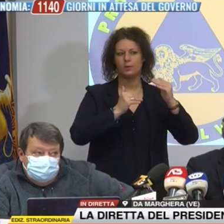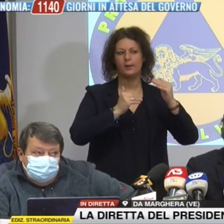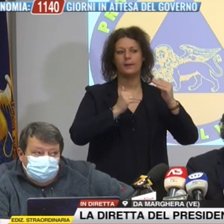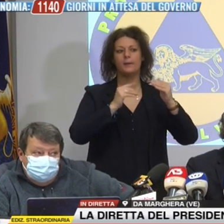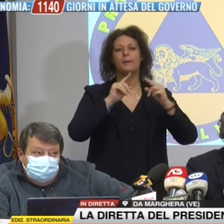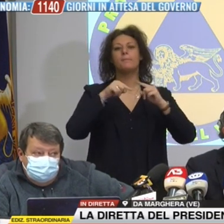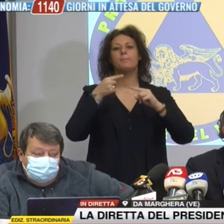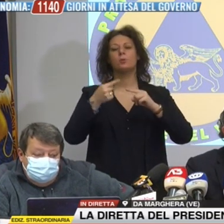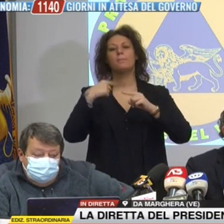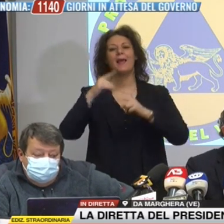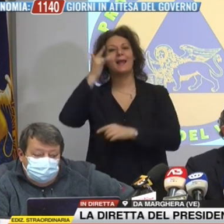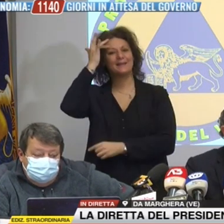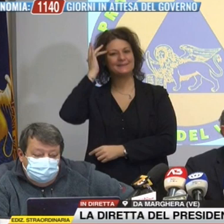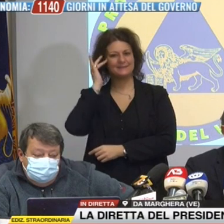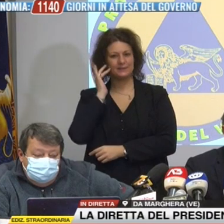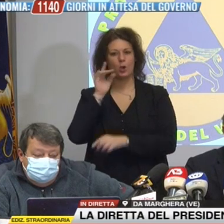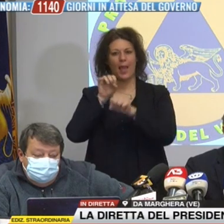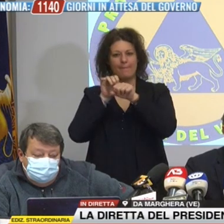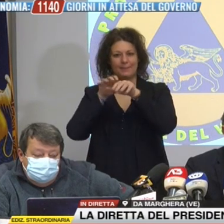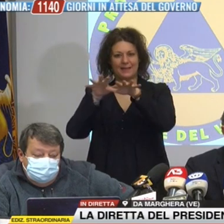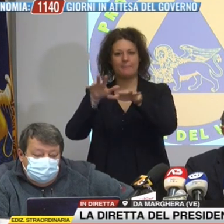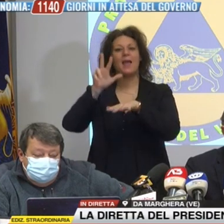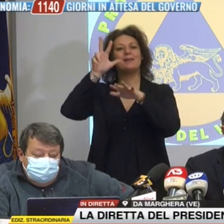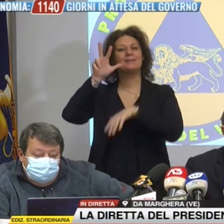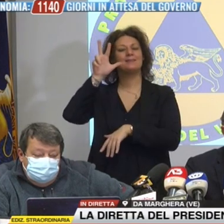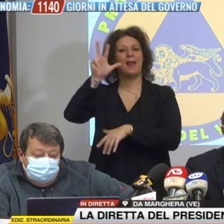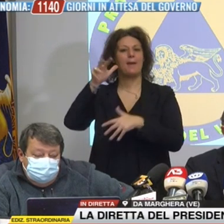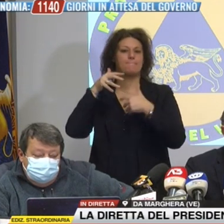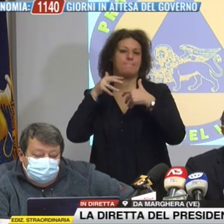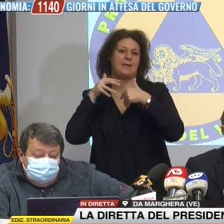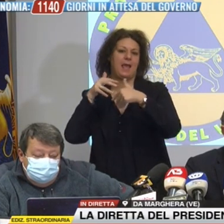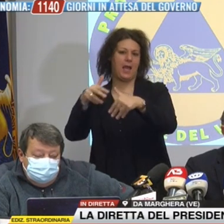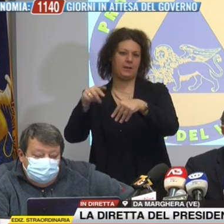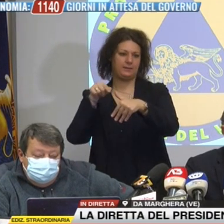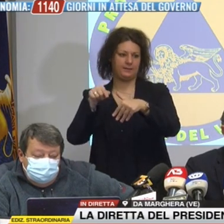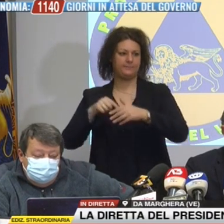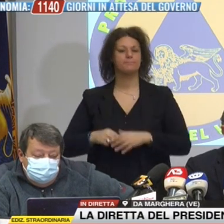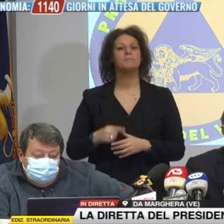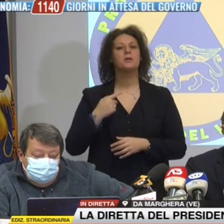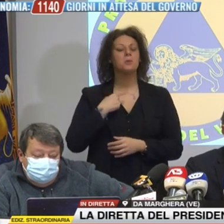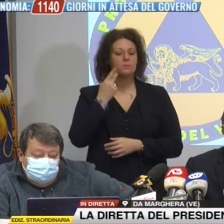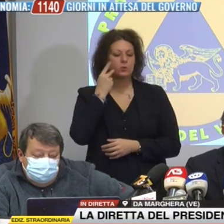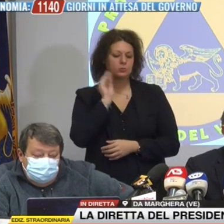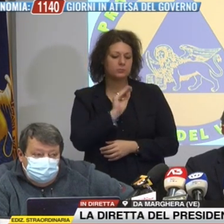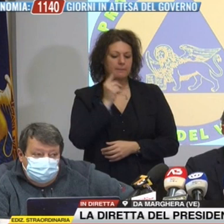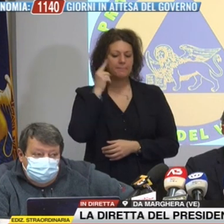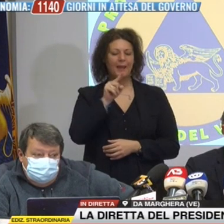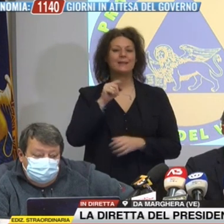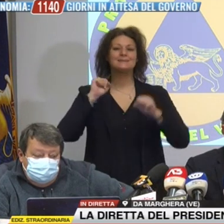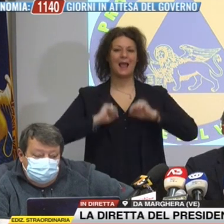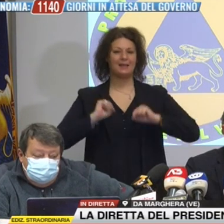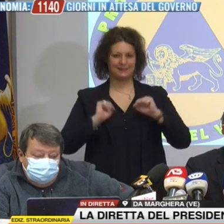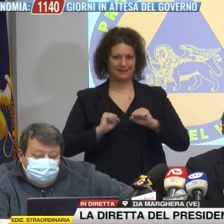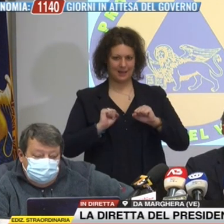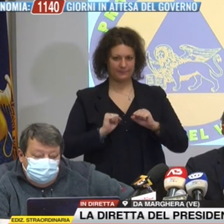rischio idrogeologico altri 3 miliardi. Ecco, io vorrei concentrarmi un po' sull'aspetto sanitario che riguarda,